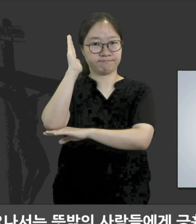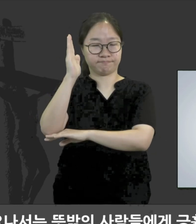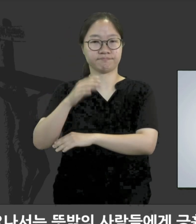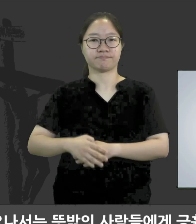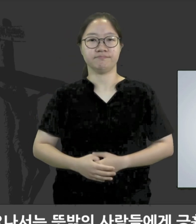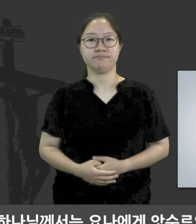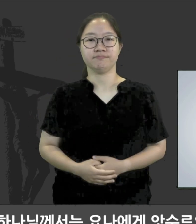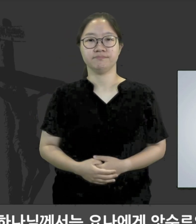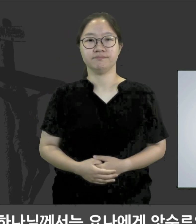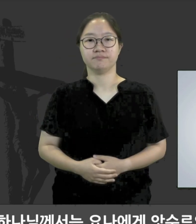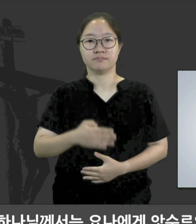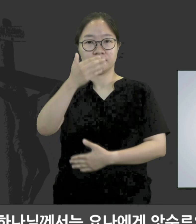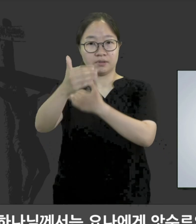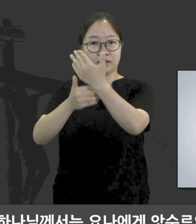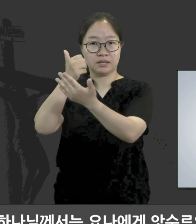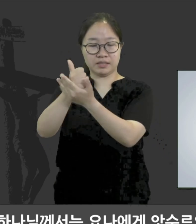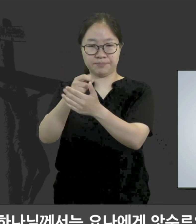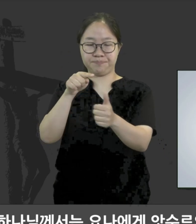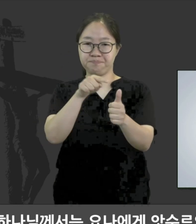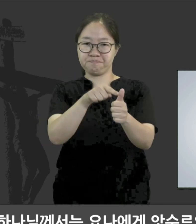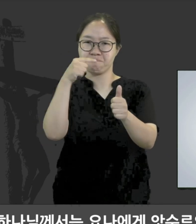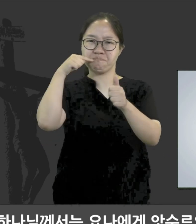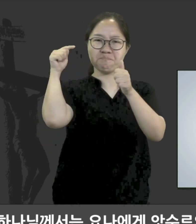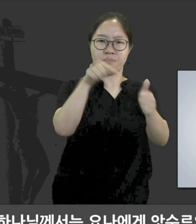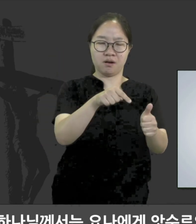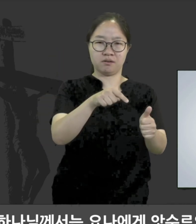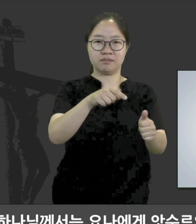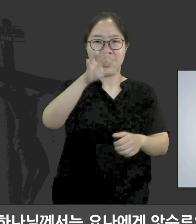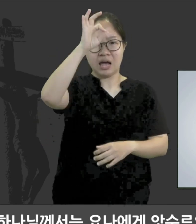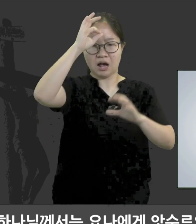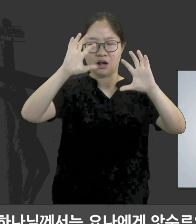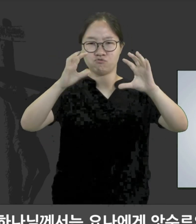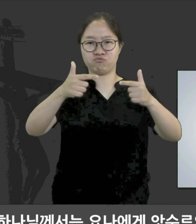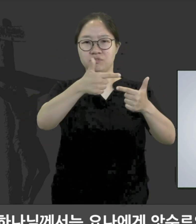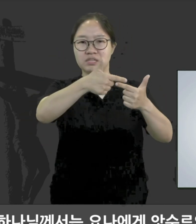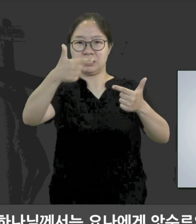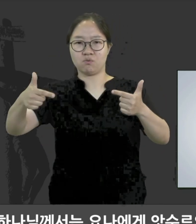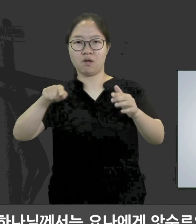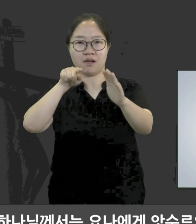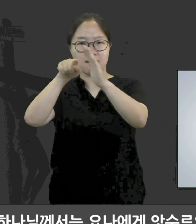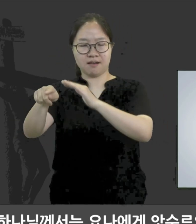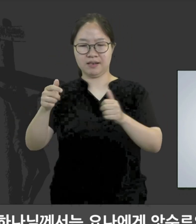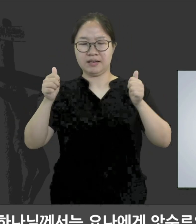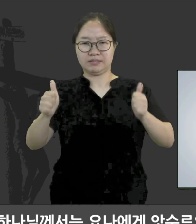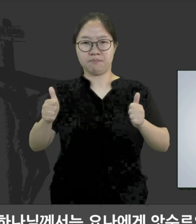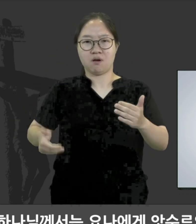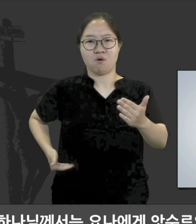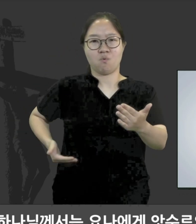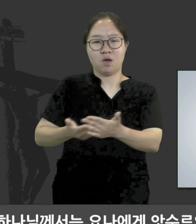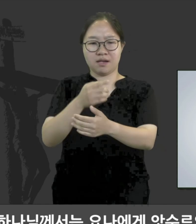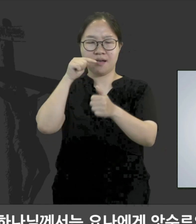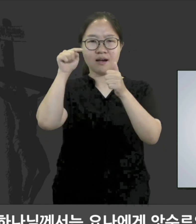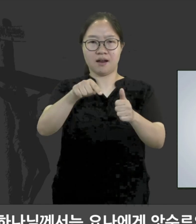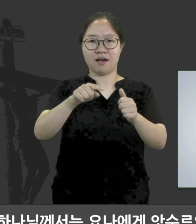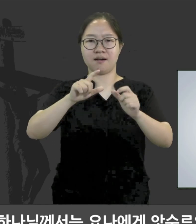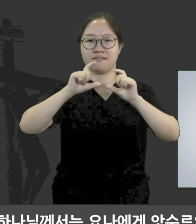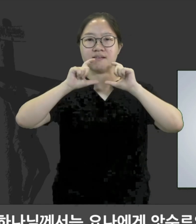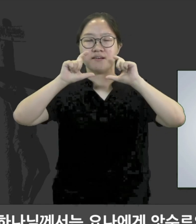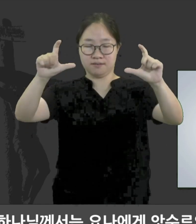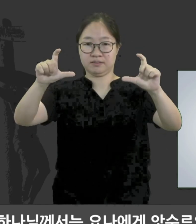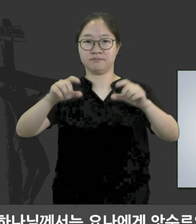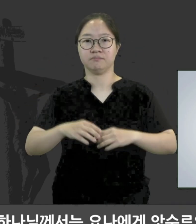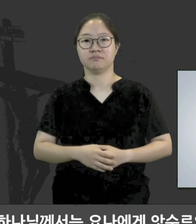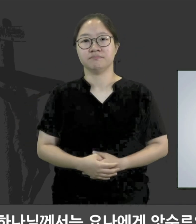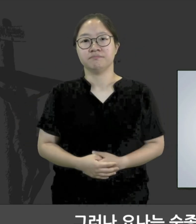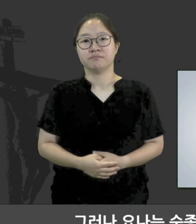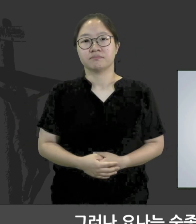이야기입니다. 하나님께서는 요나에게 아수르의 수도 니느웨에 가서 심판과 회개를 선포하라고